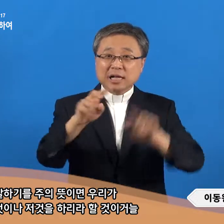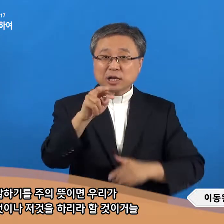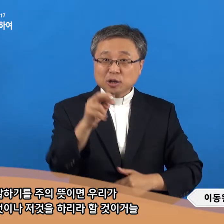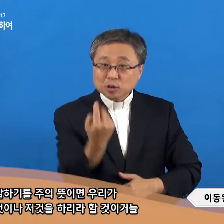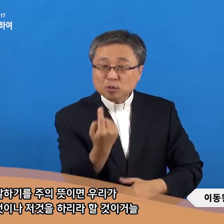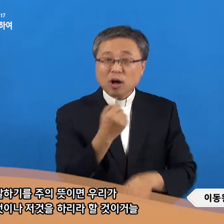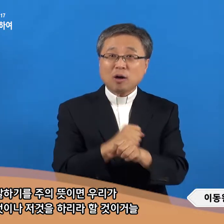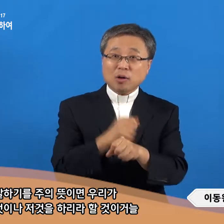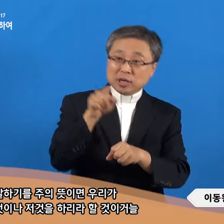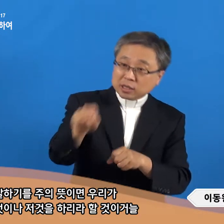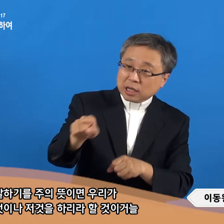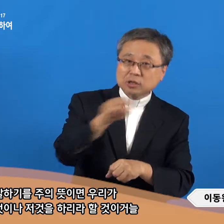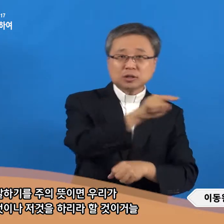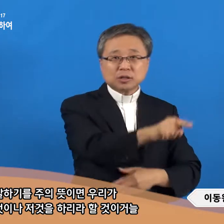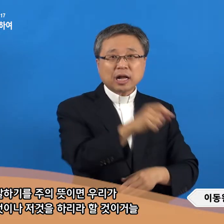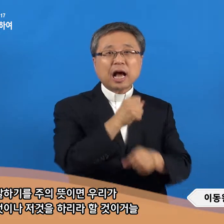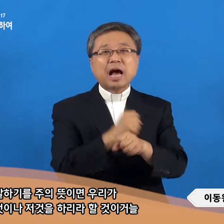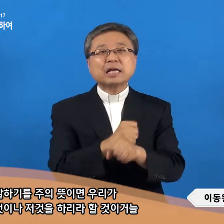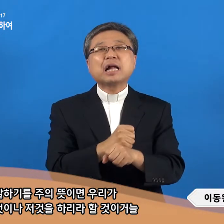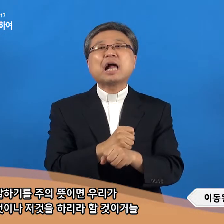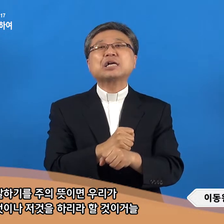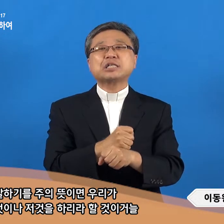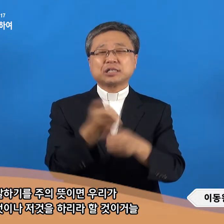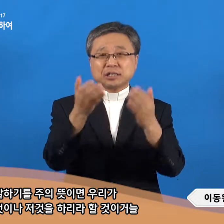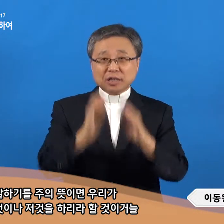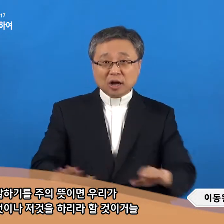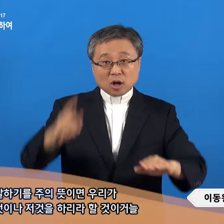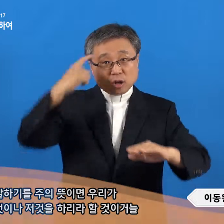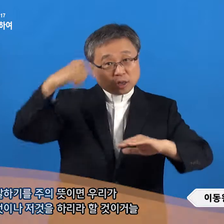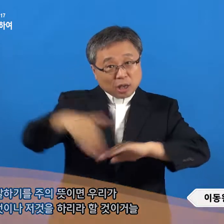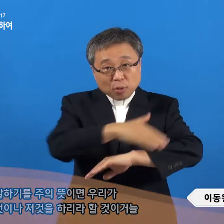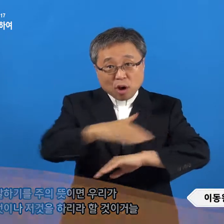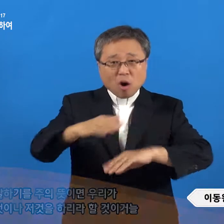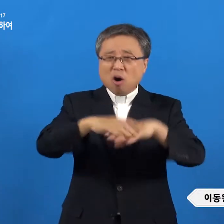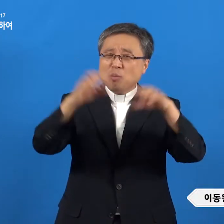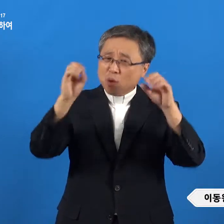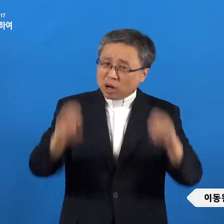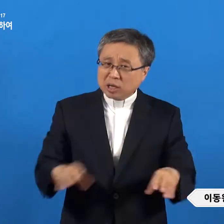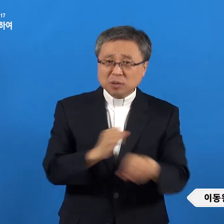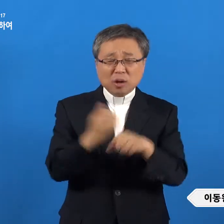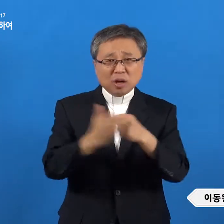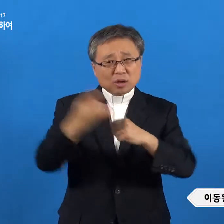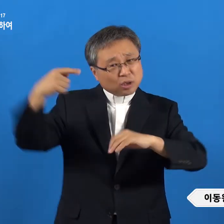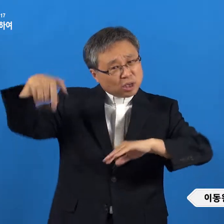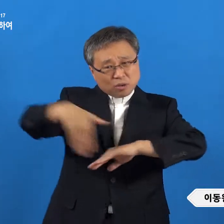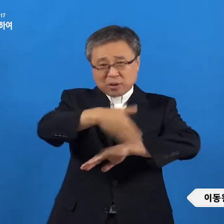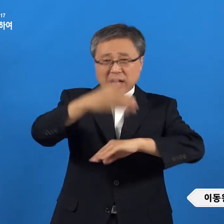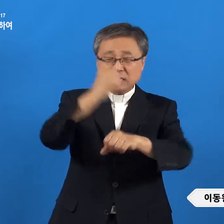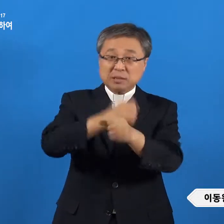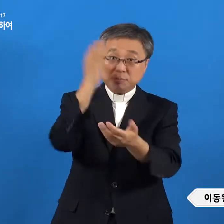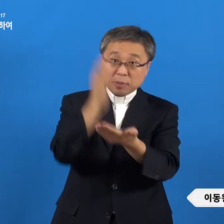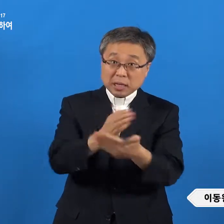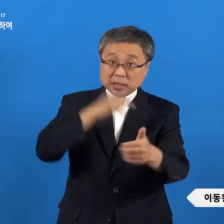저것을 하리라 할 것이거늘. 계획은 허무하니까 계획하지 말자, 이런 얘기입니까?